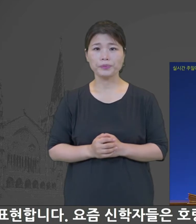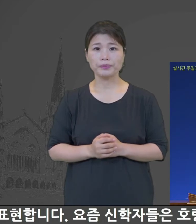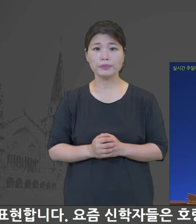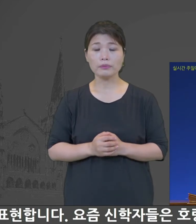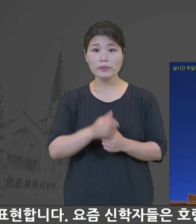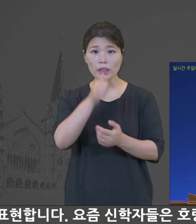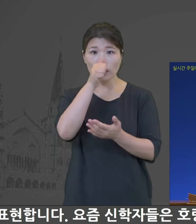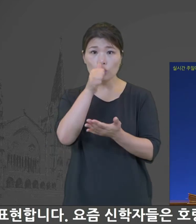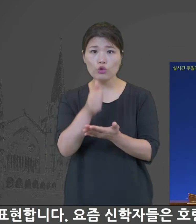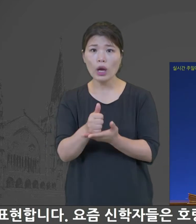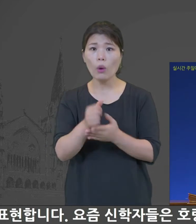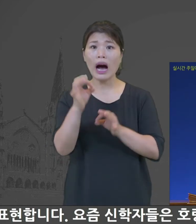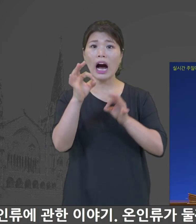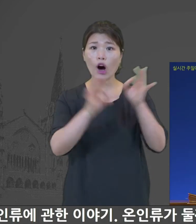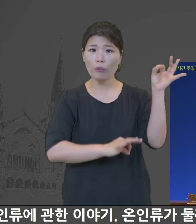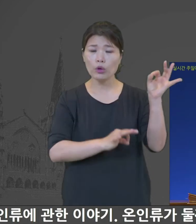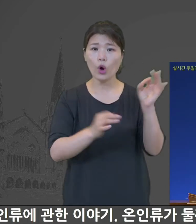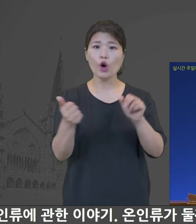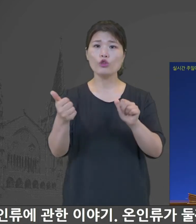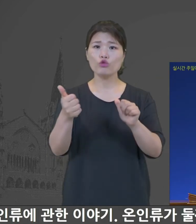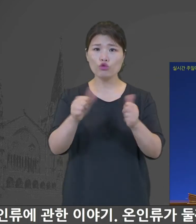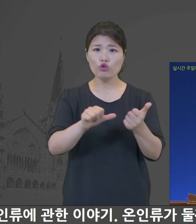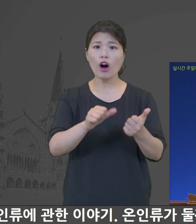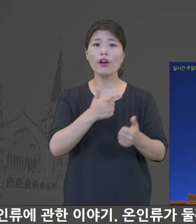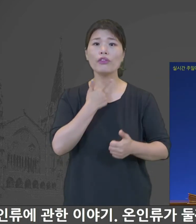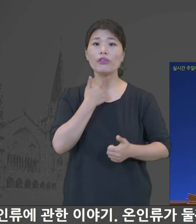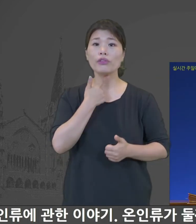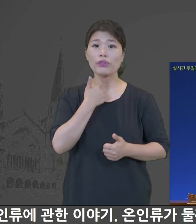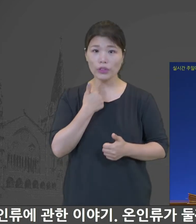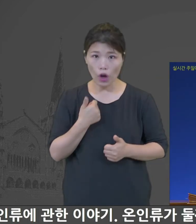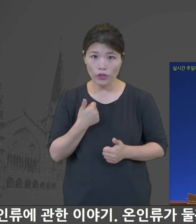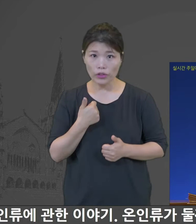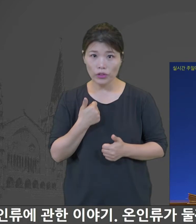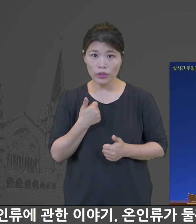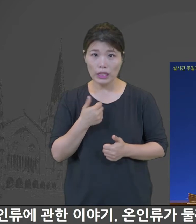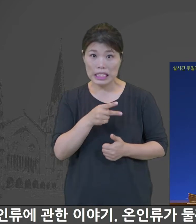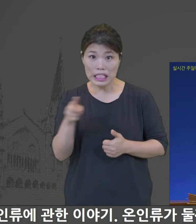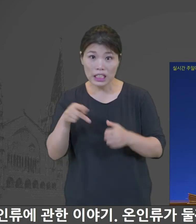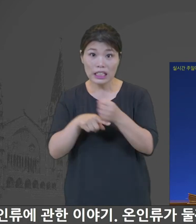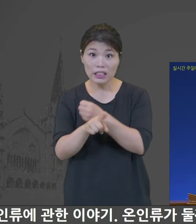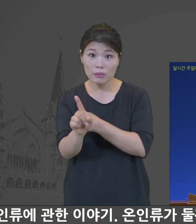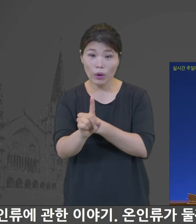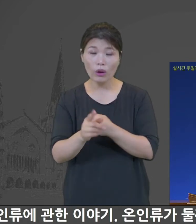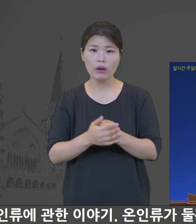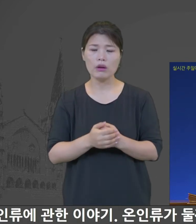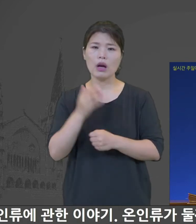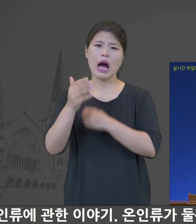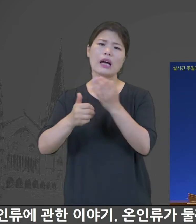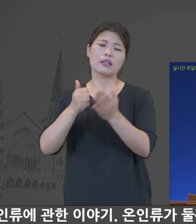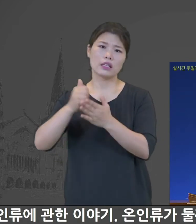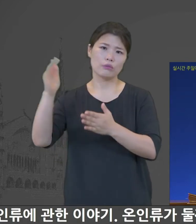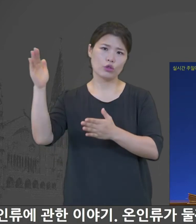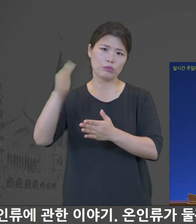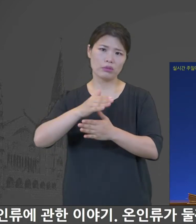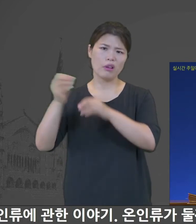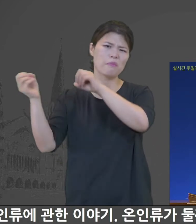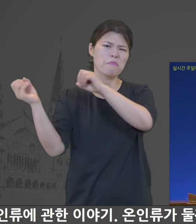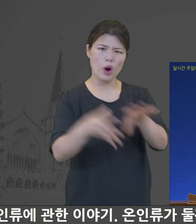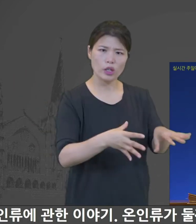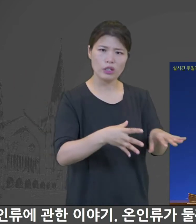죄와 허물로 죽었던 이 죽었던의 의미는 하나님으로부터 버려지고 끊어진